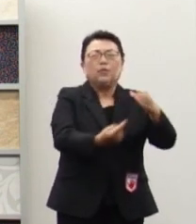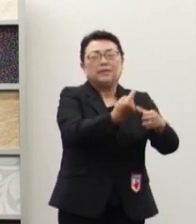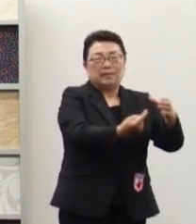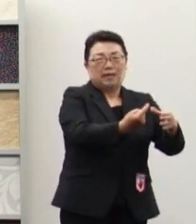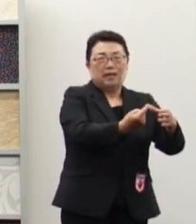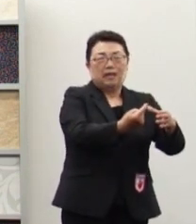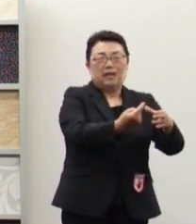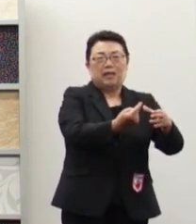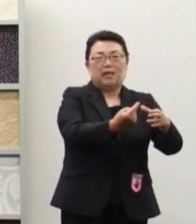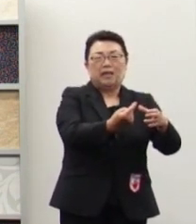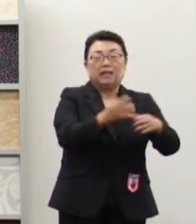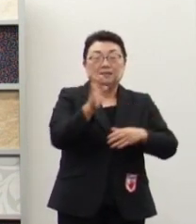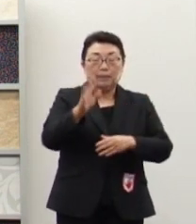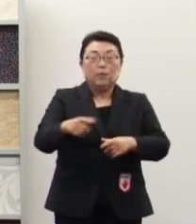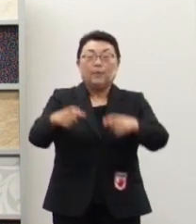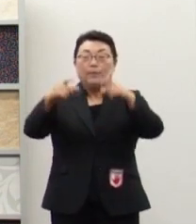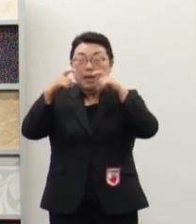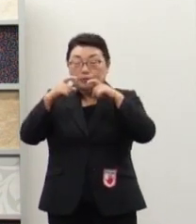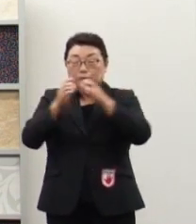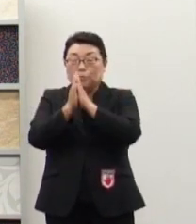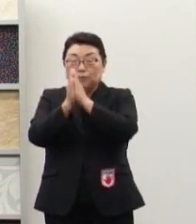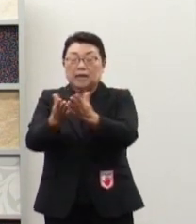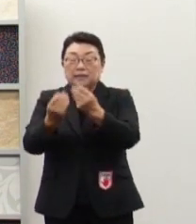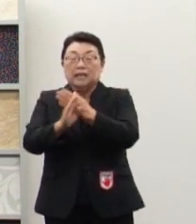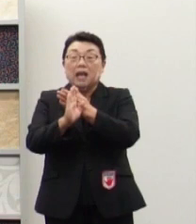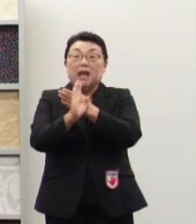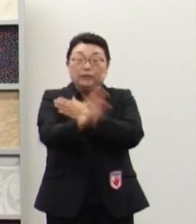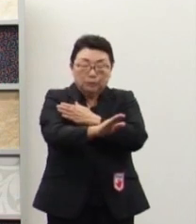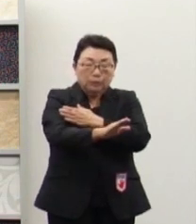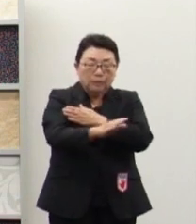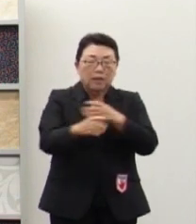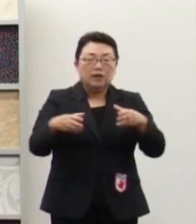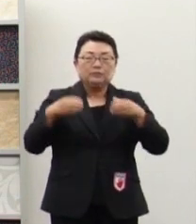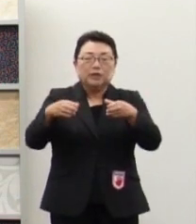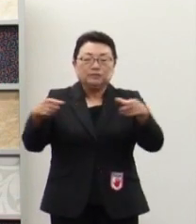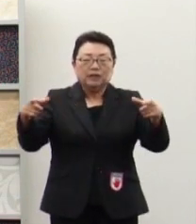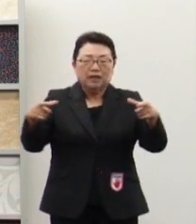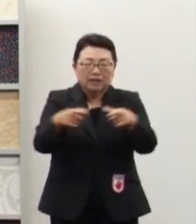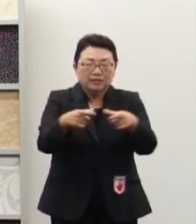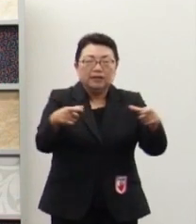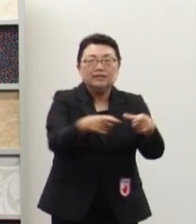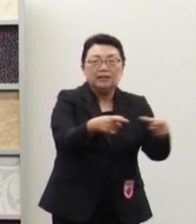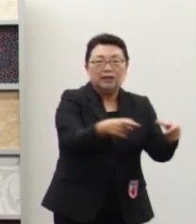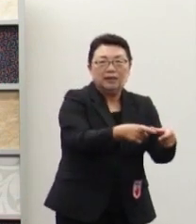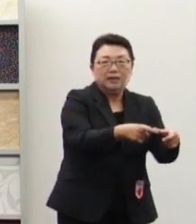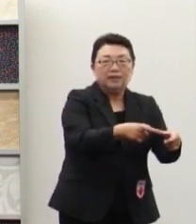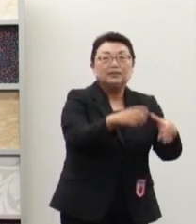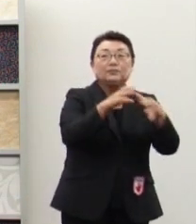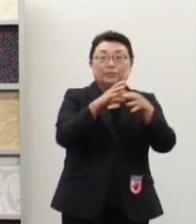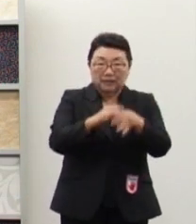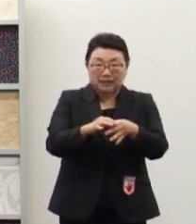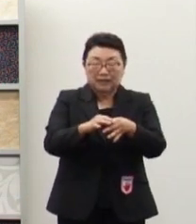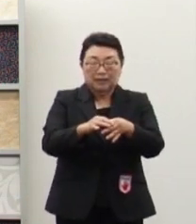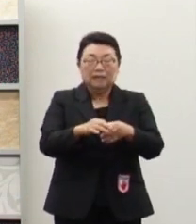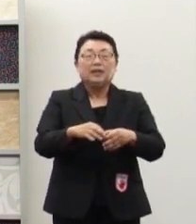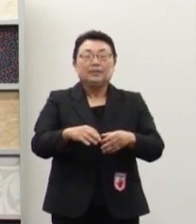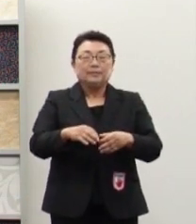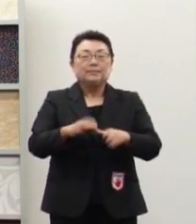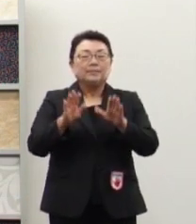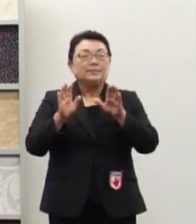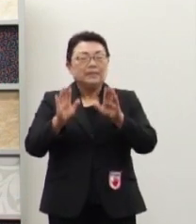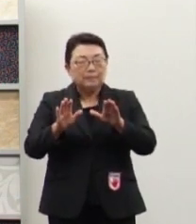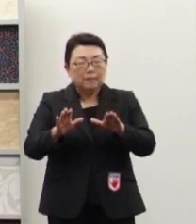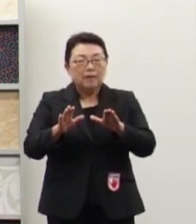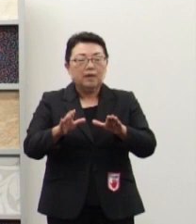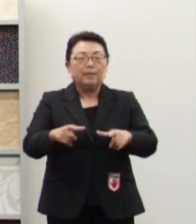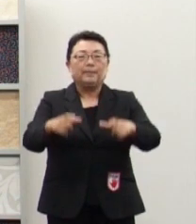後、ほとんど、このクラスターというのがなくなってきたということがございますので、マスクの、